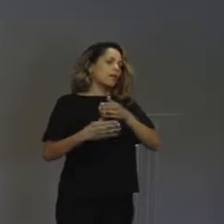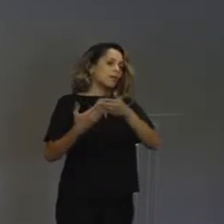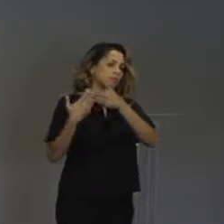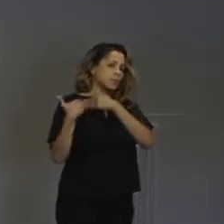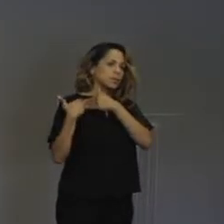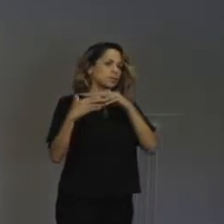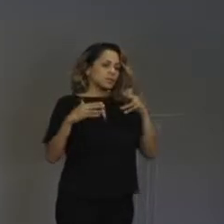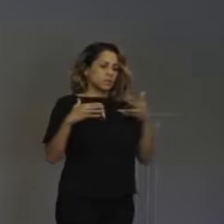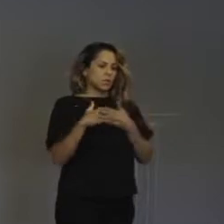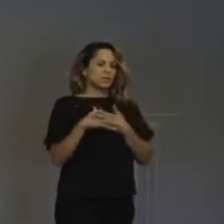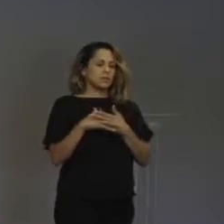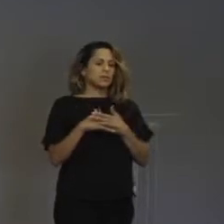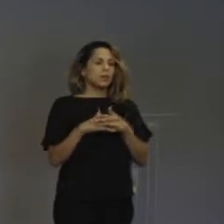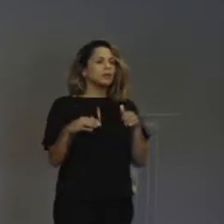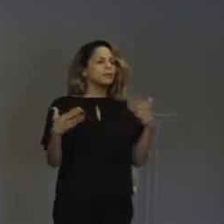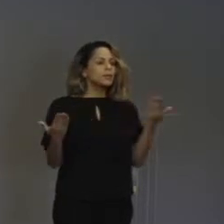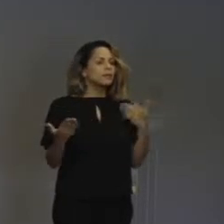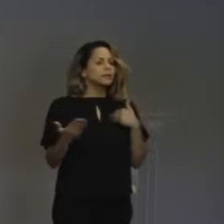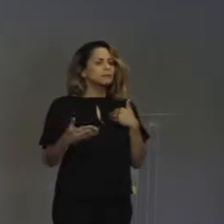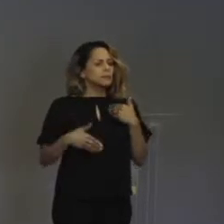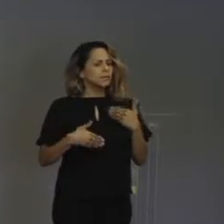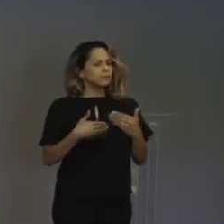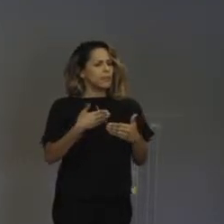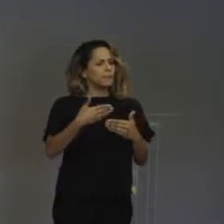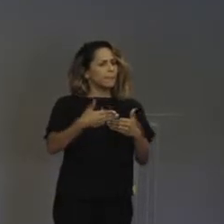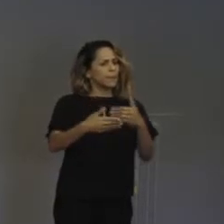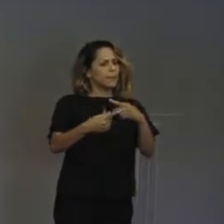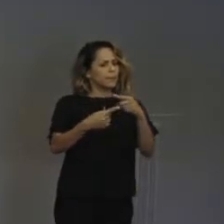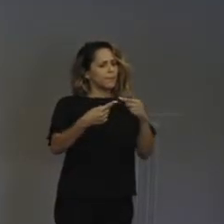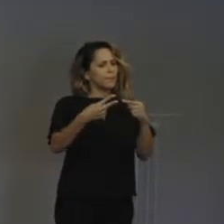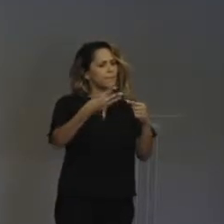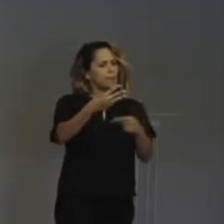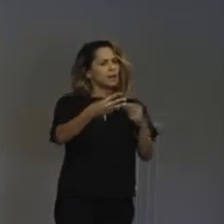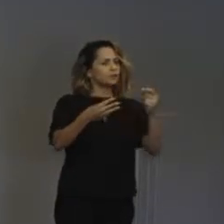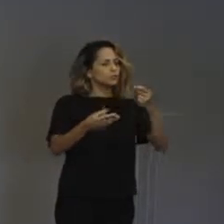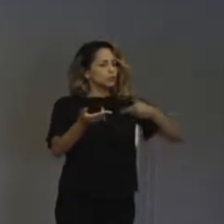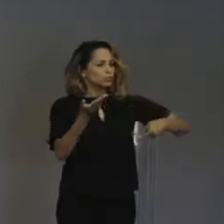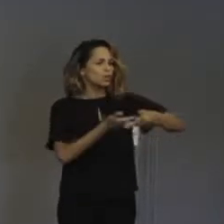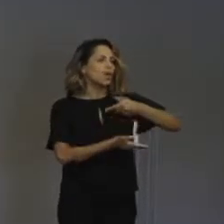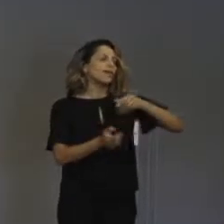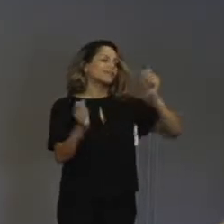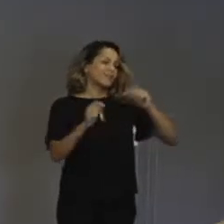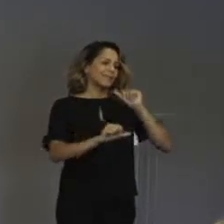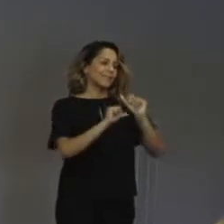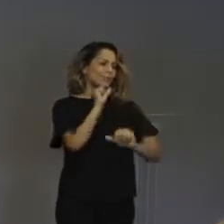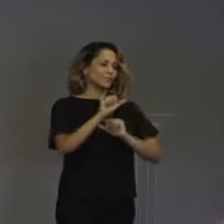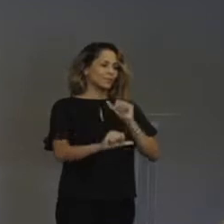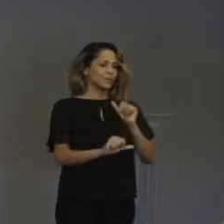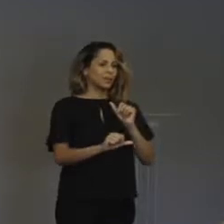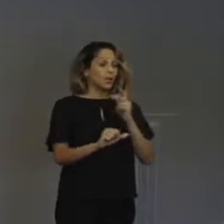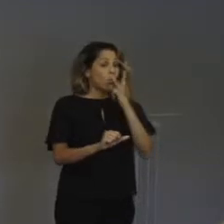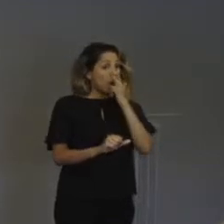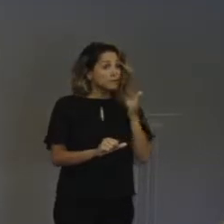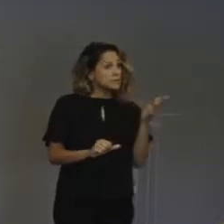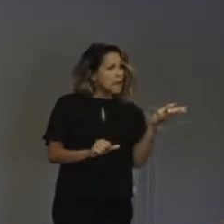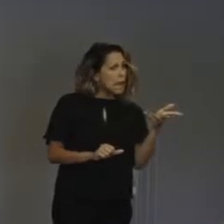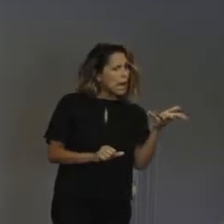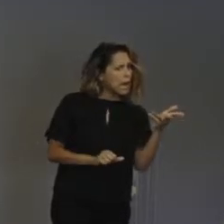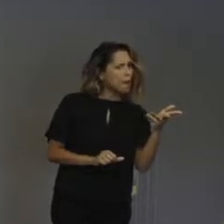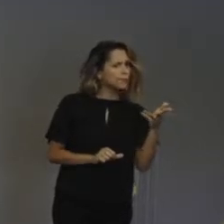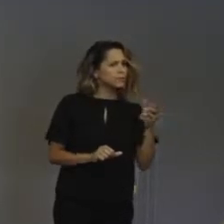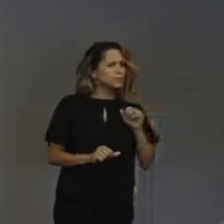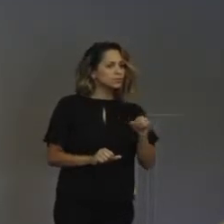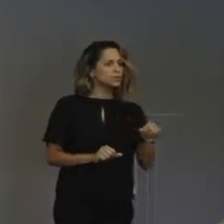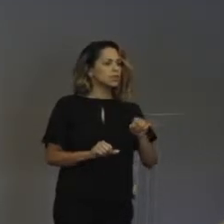partir disso que a gente vai fazendo a mudança. E ela vai ser tão mais rápida e tão mais escala quanto a gente conseguir mobilizar outros